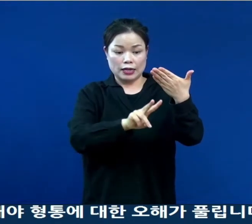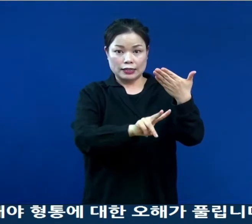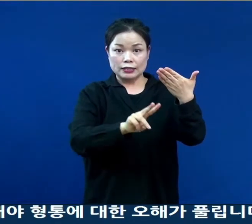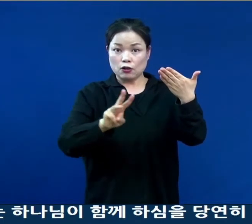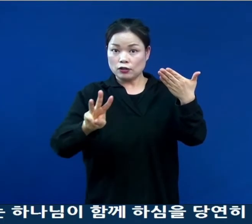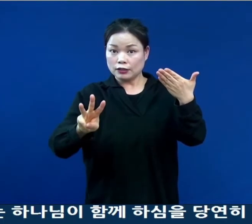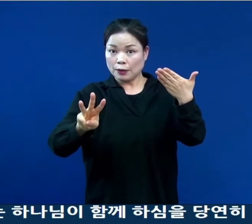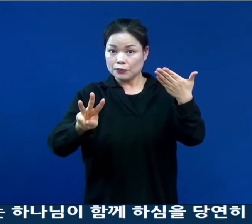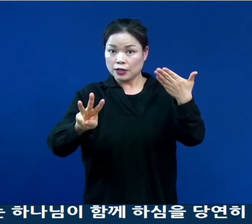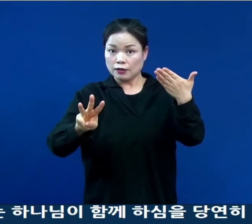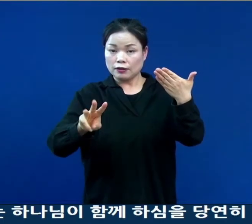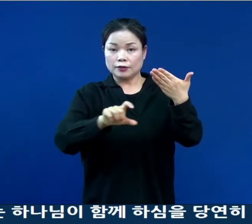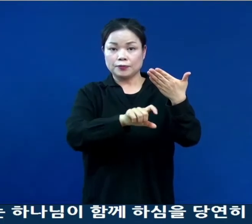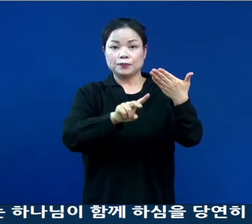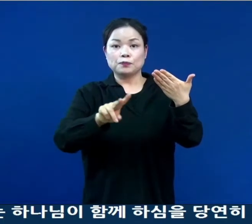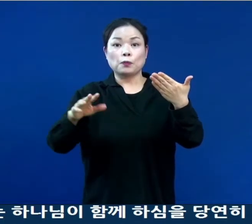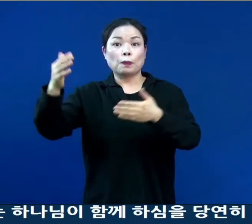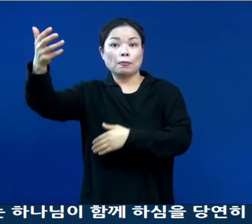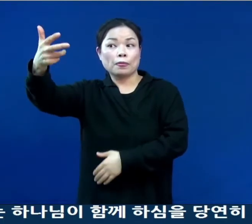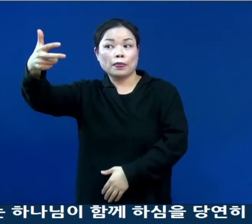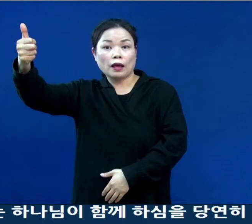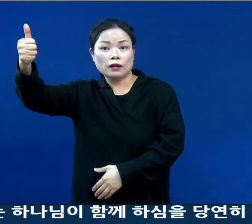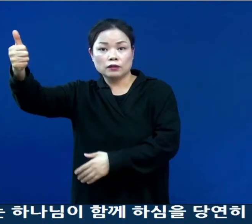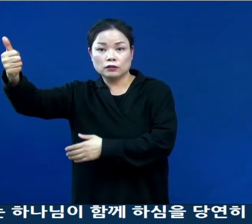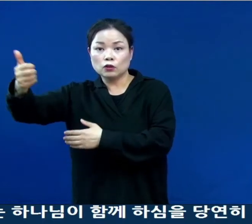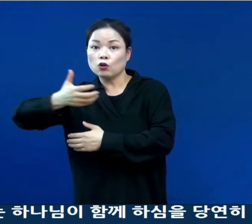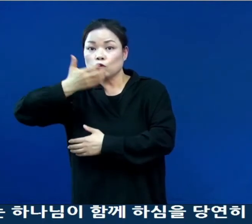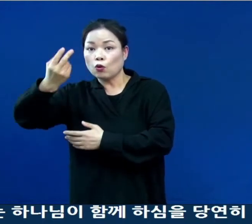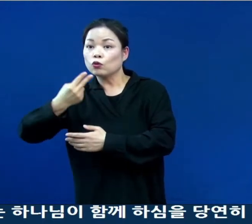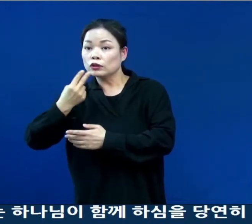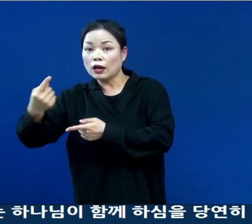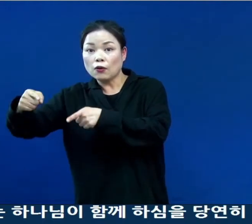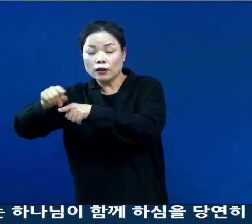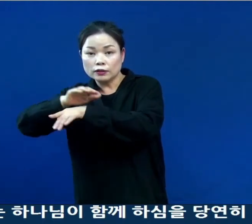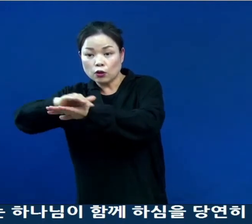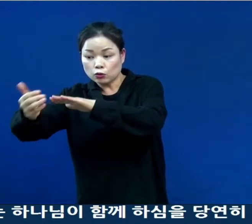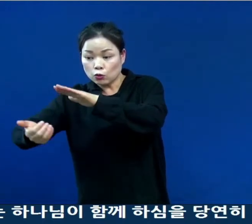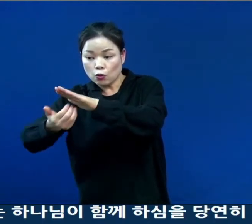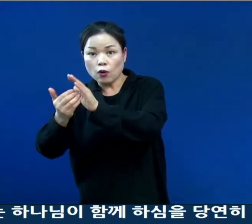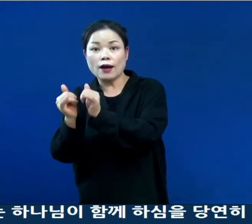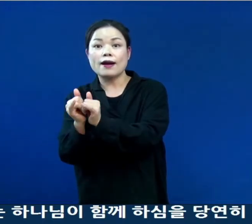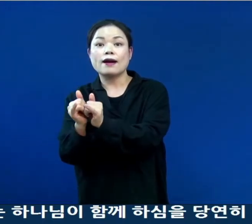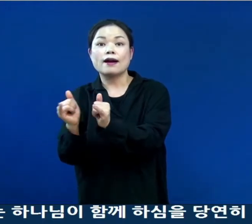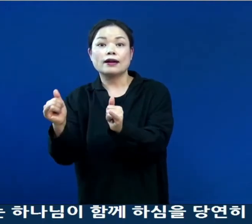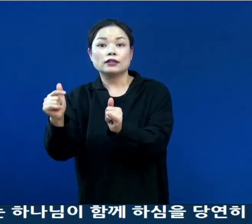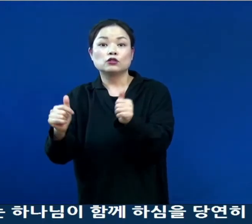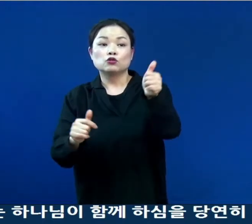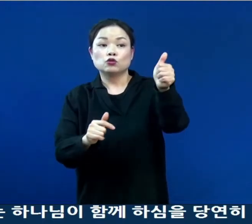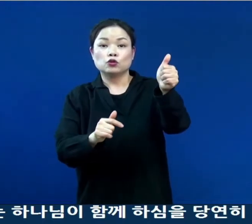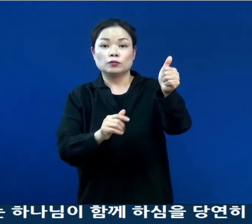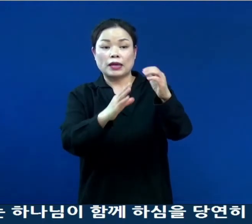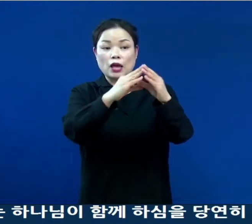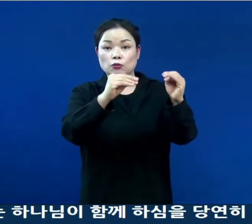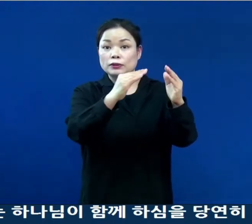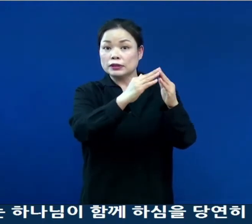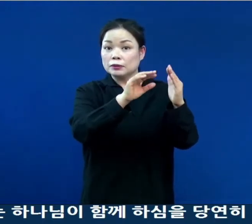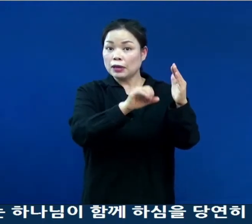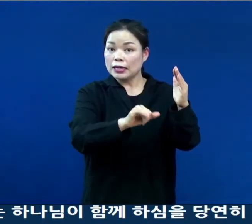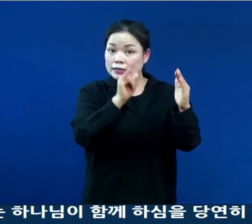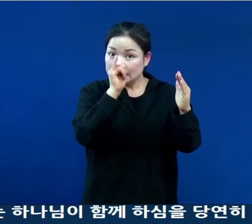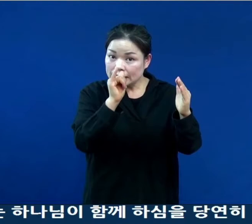3절 말씀입니다. 여호와께서 요셉과 함께 하심으로 그가 형통한 자가 되어 그의 주인 애굽 사람의 집에